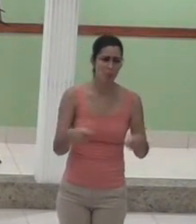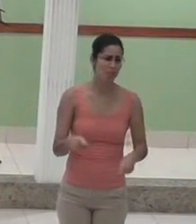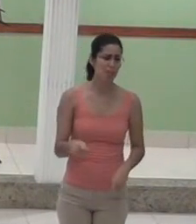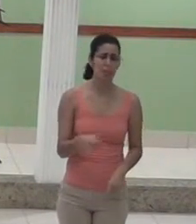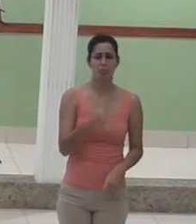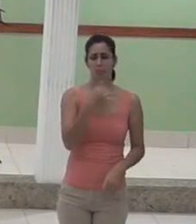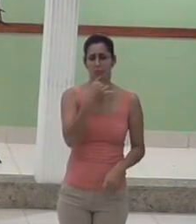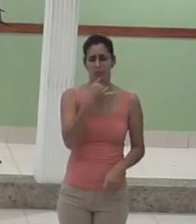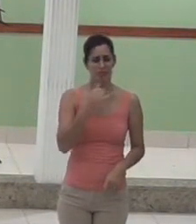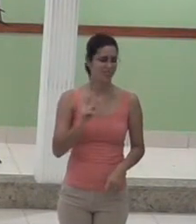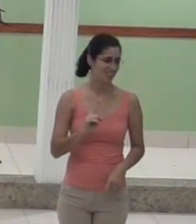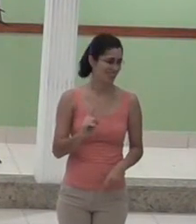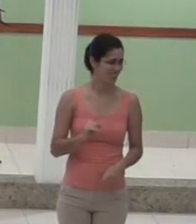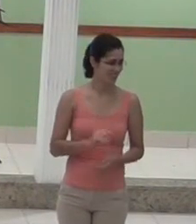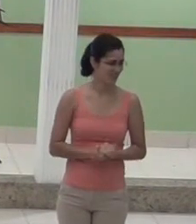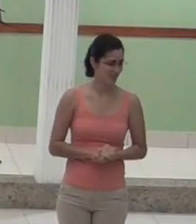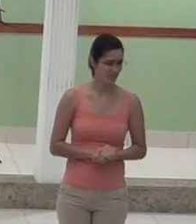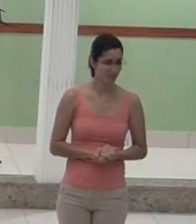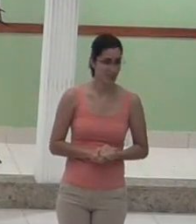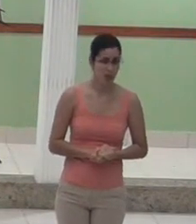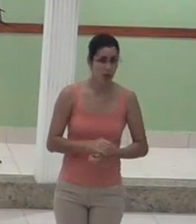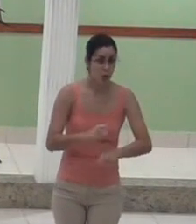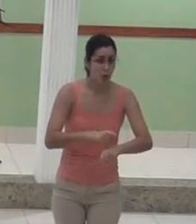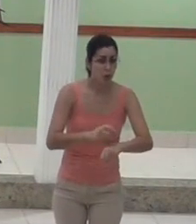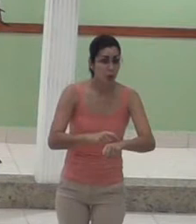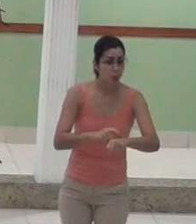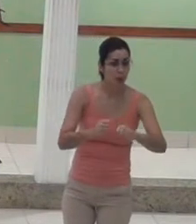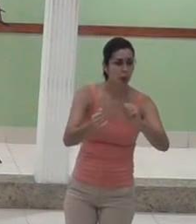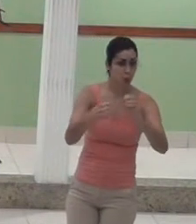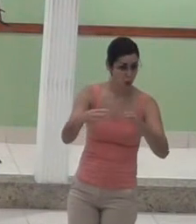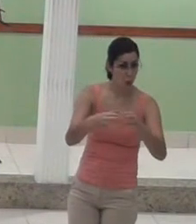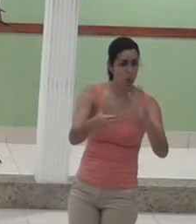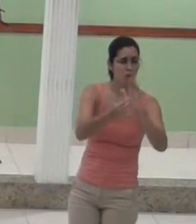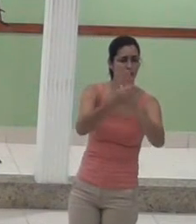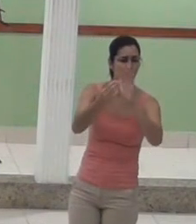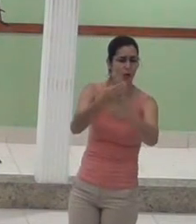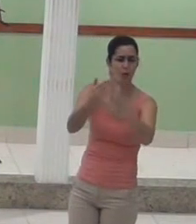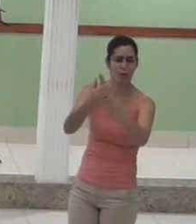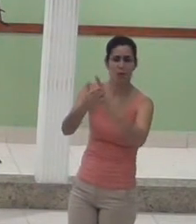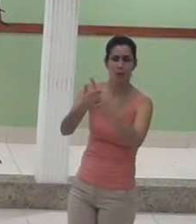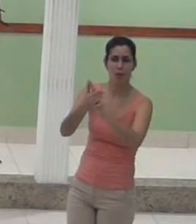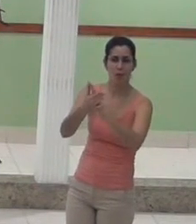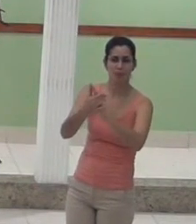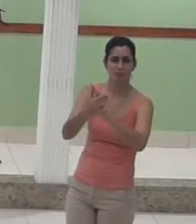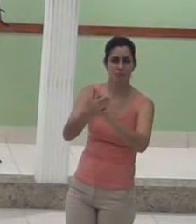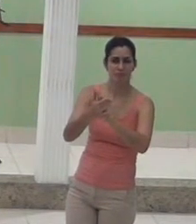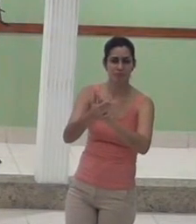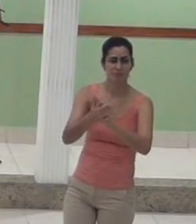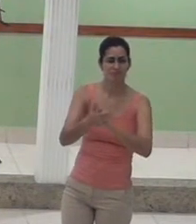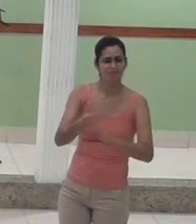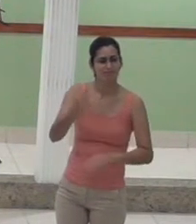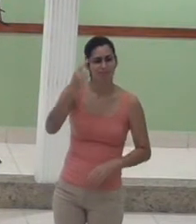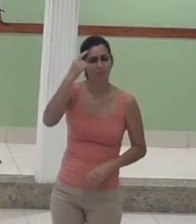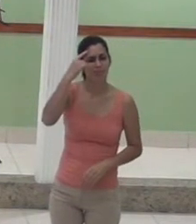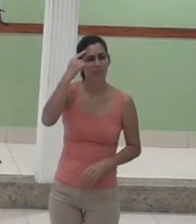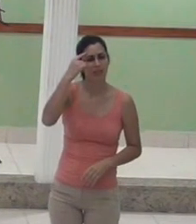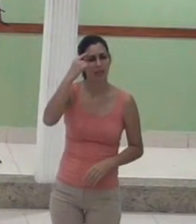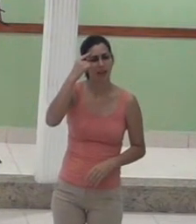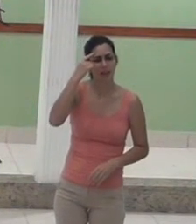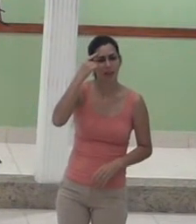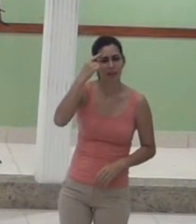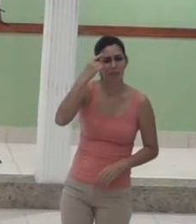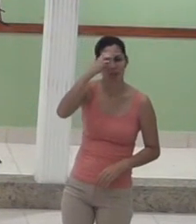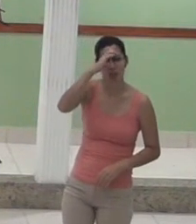Eduardo não está aqui. Quando começou o louvor, a nossa intenção é essa mesmo. Eu achava que ele ia entrar por aquela porta, mas ele não vai